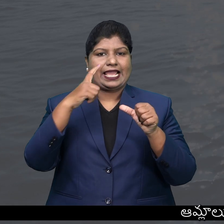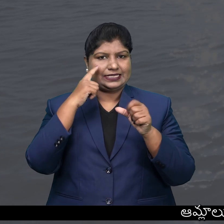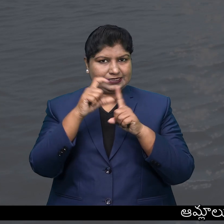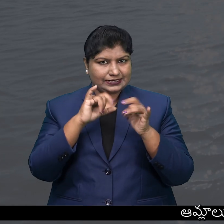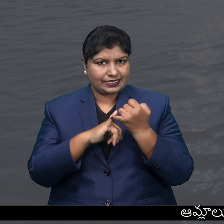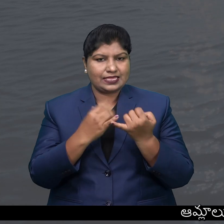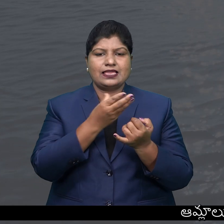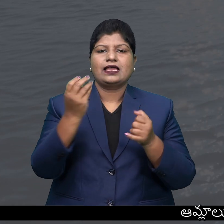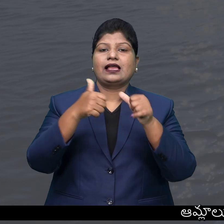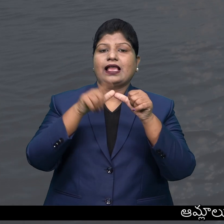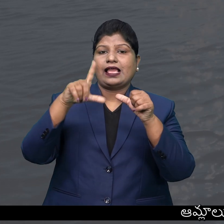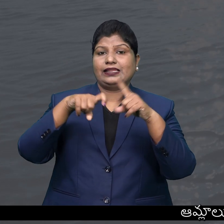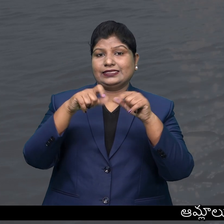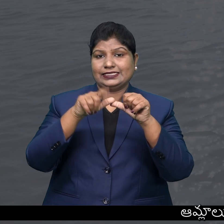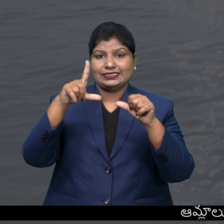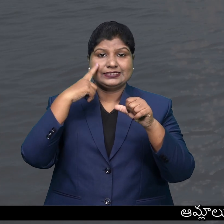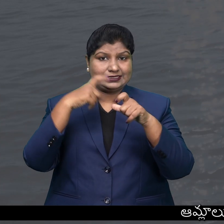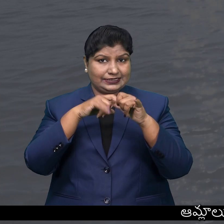ఆమ్లాలు మరియు క్షారాలు